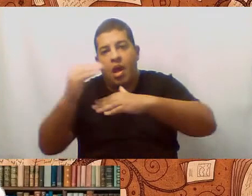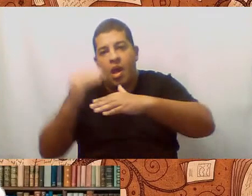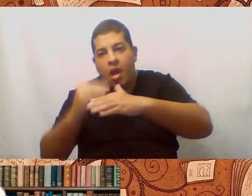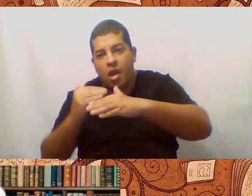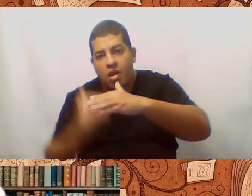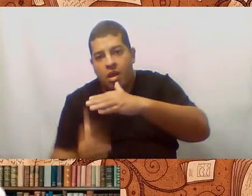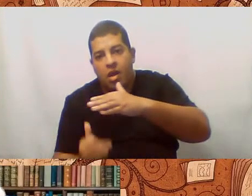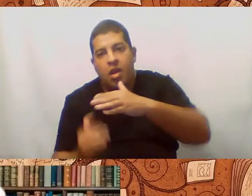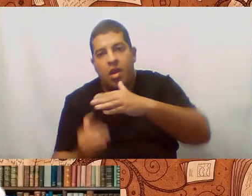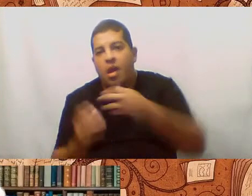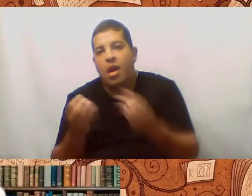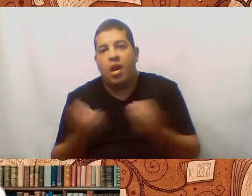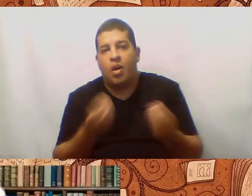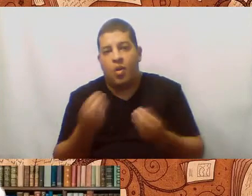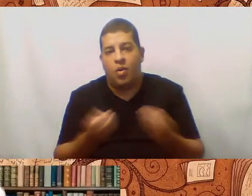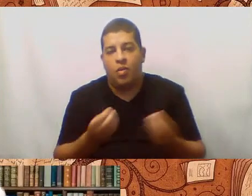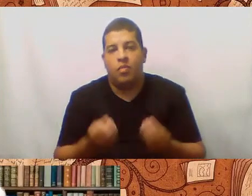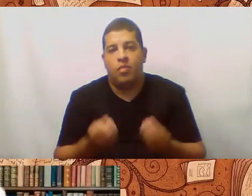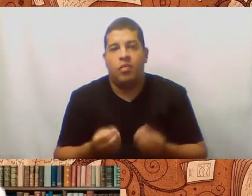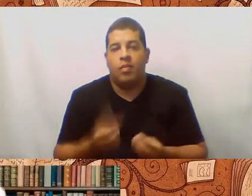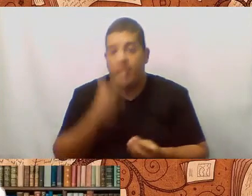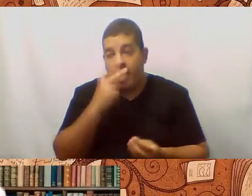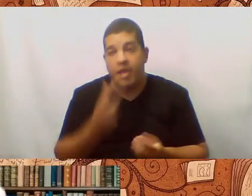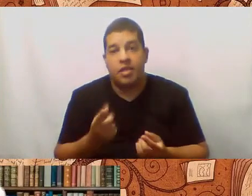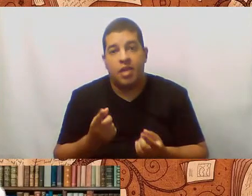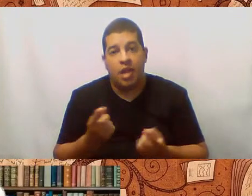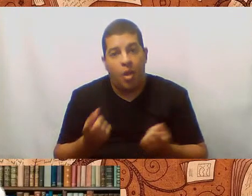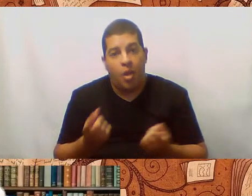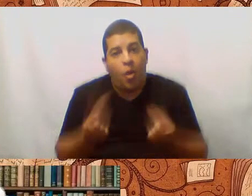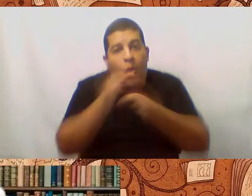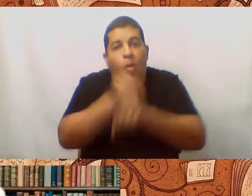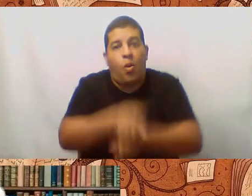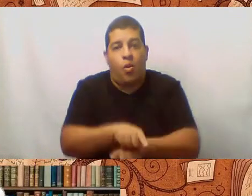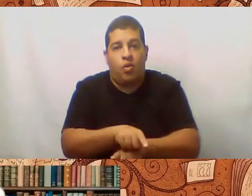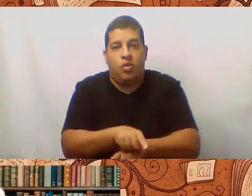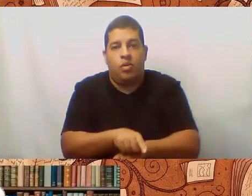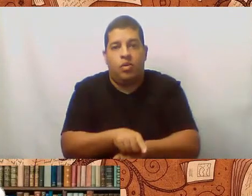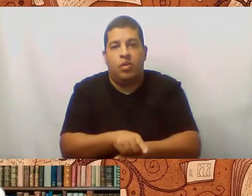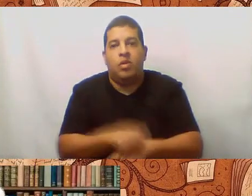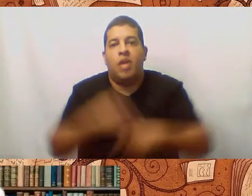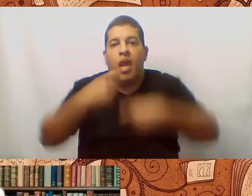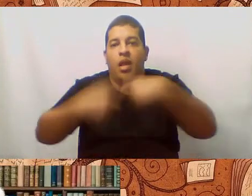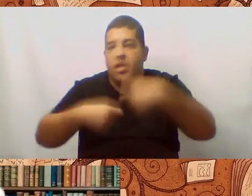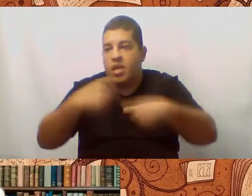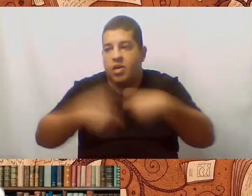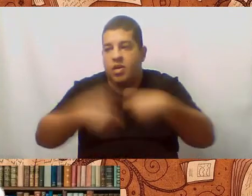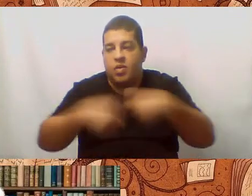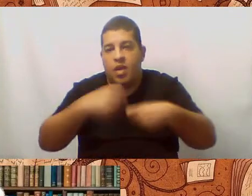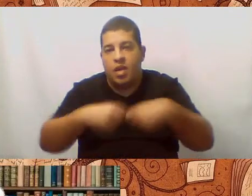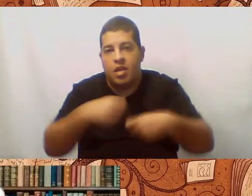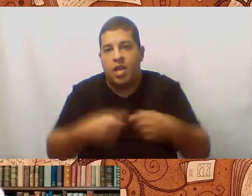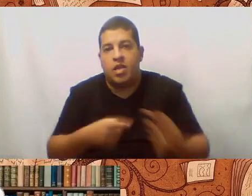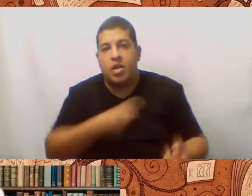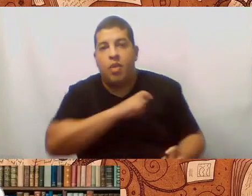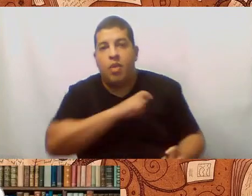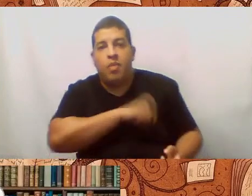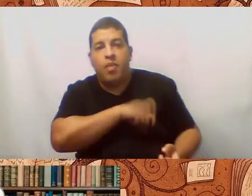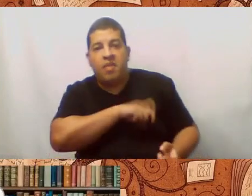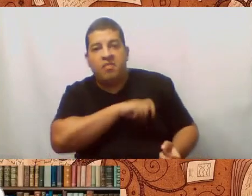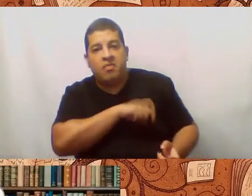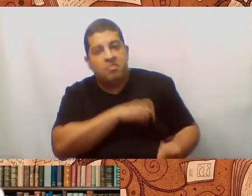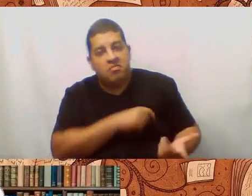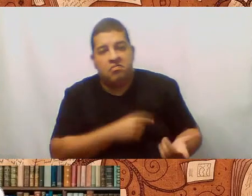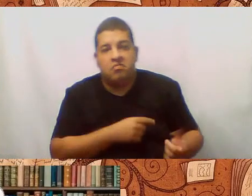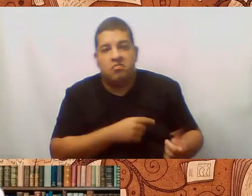isso contrariasse ao mesmo tempo, né, a dimensão da sexualidade como sendo perverso polimorfa, né, tal como